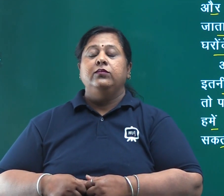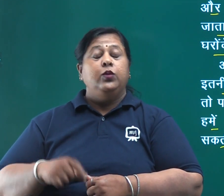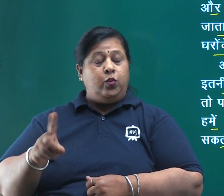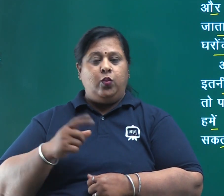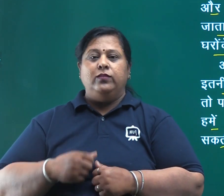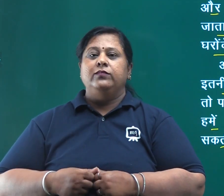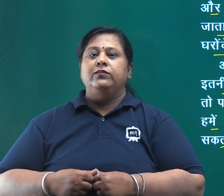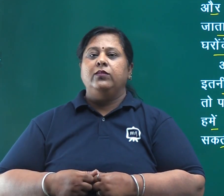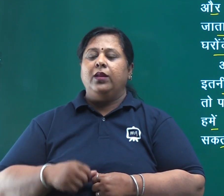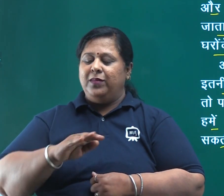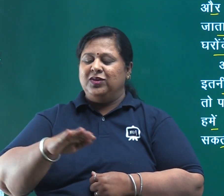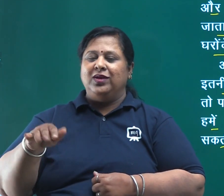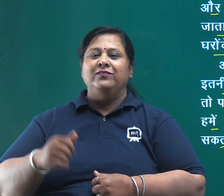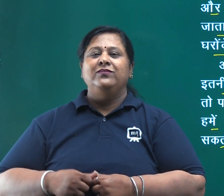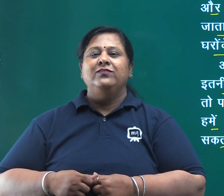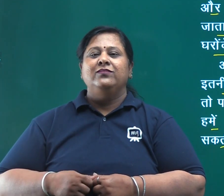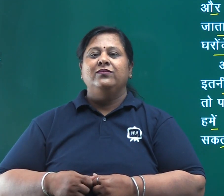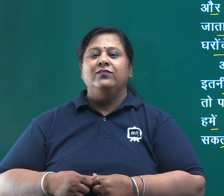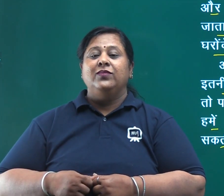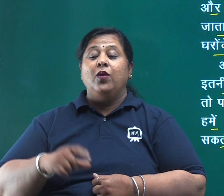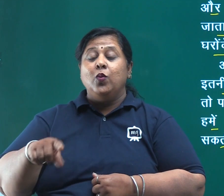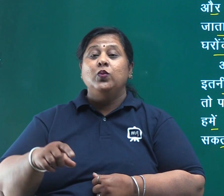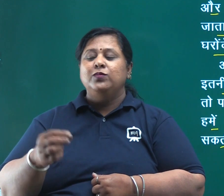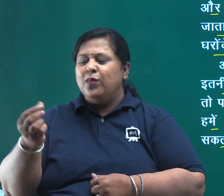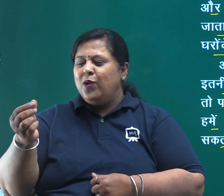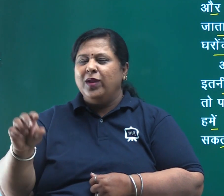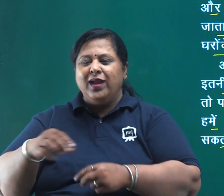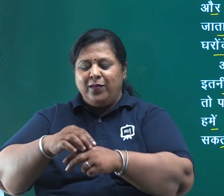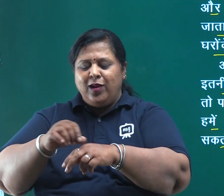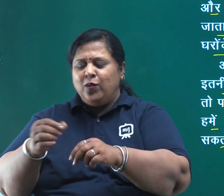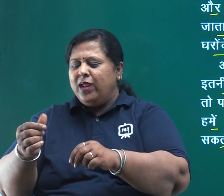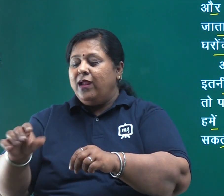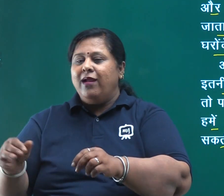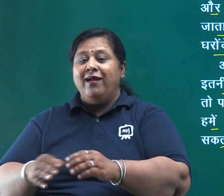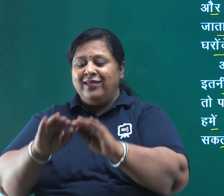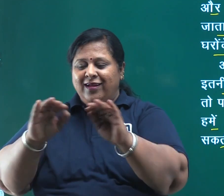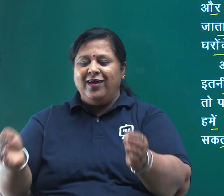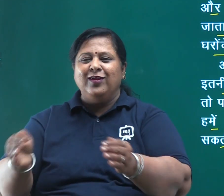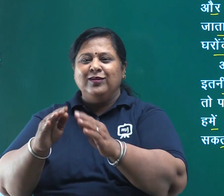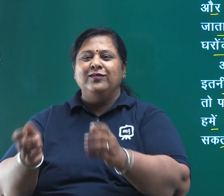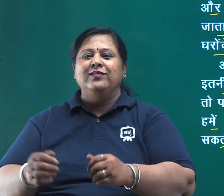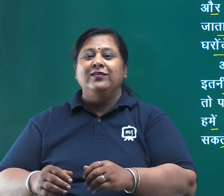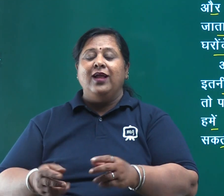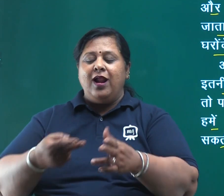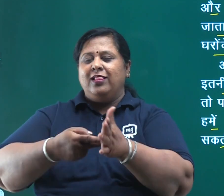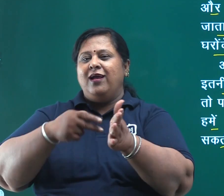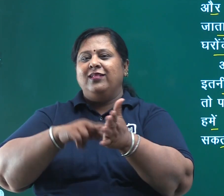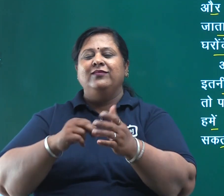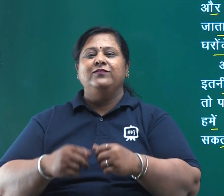तो बच्चे उस बालू के कण से घरौंदे